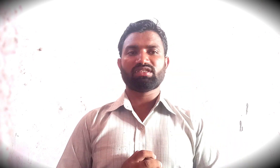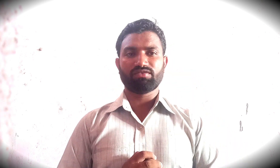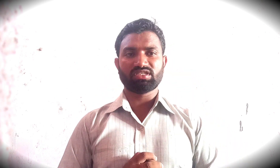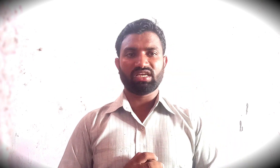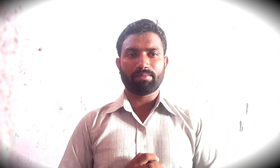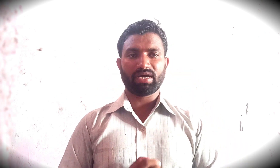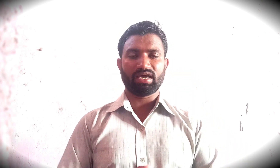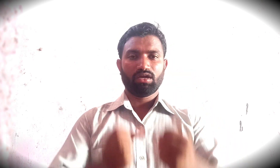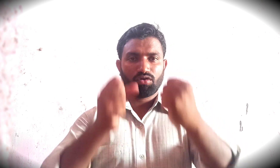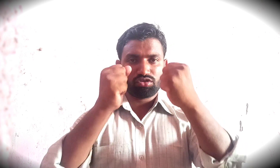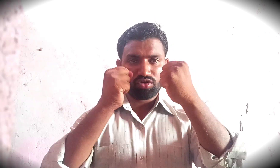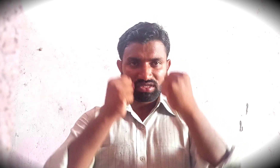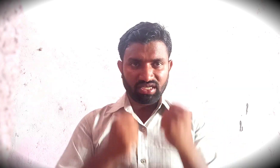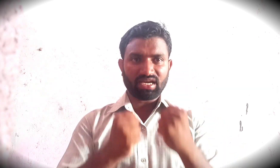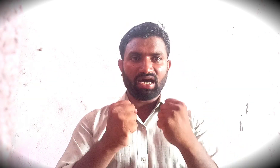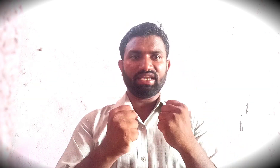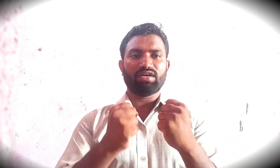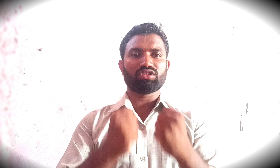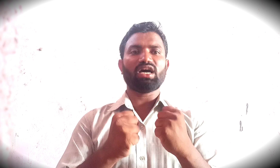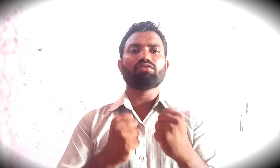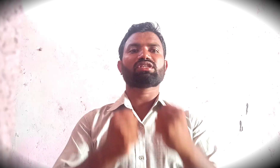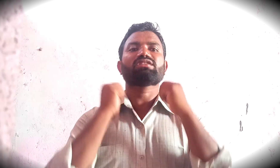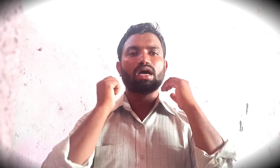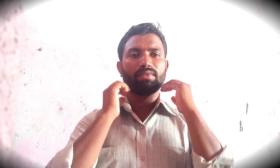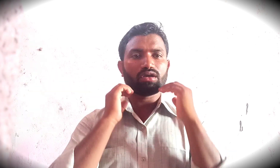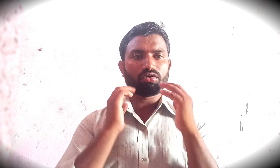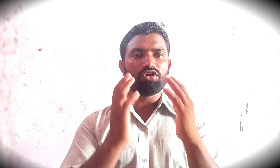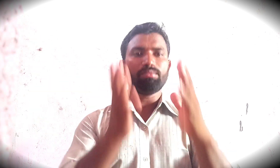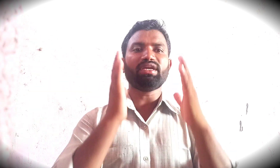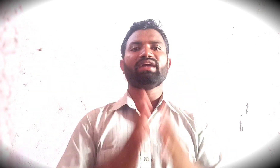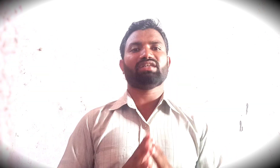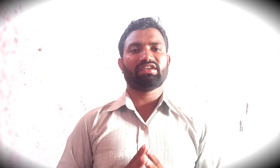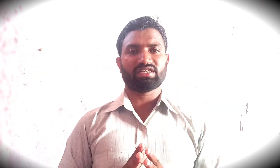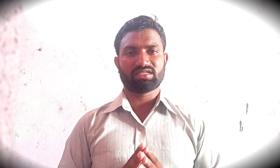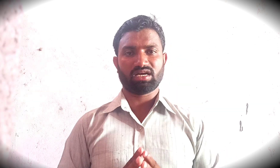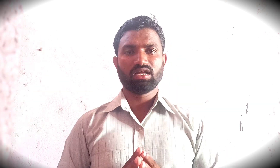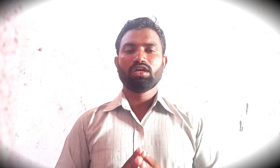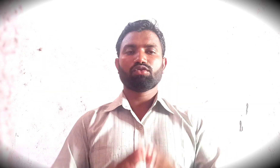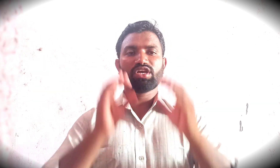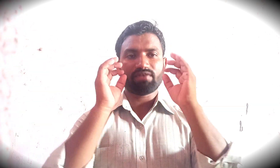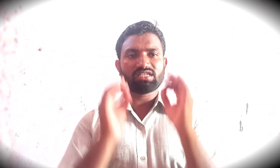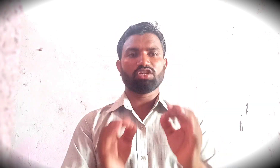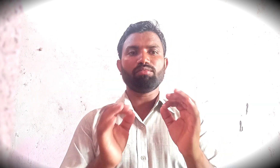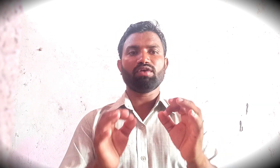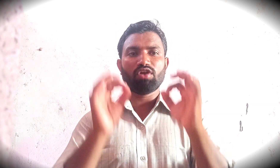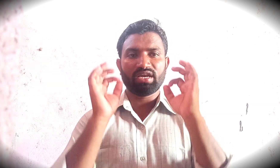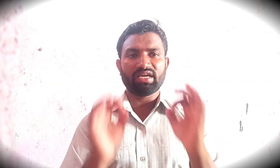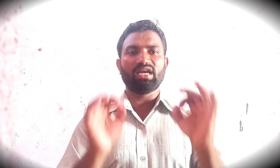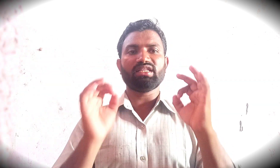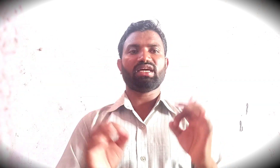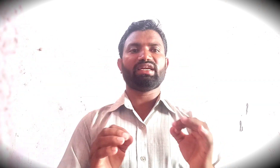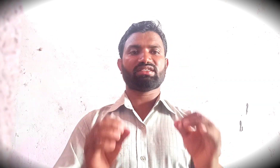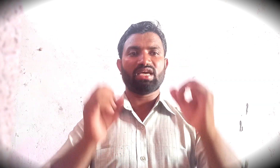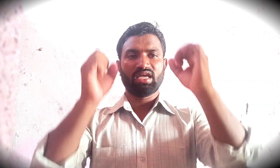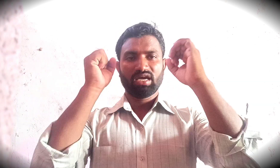जीवन जीने पाए। और जो अधिकारी होता है उसके सामने कोई भी नहीं ठहर सकता, क्योंकि वास्तव में वो लीगली तरीके से